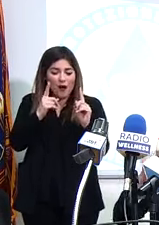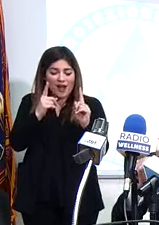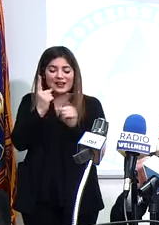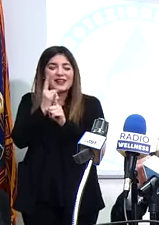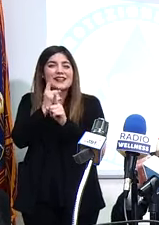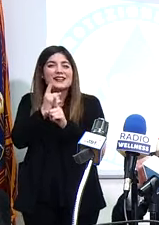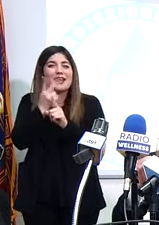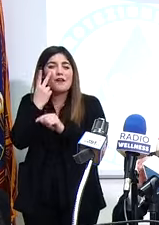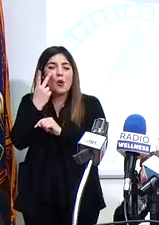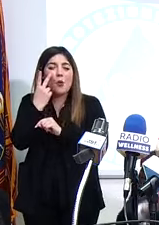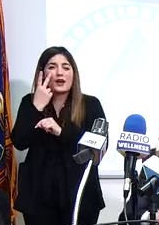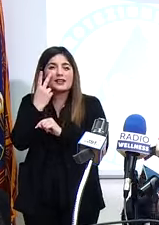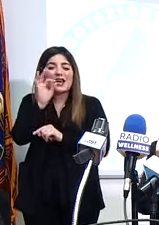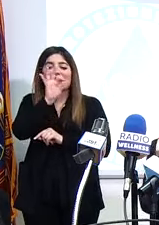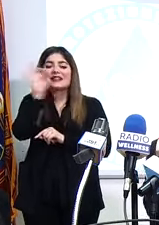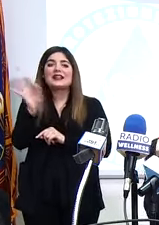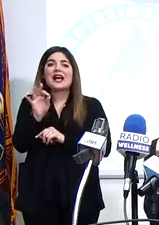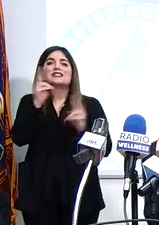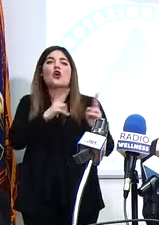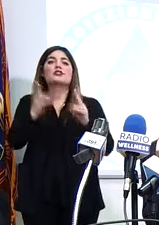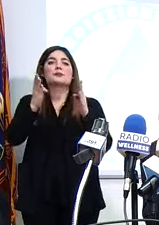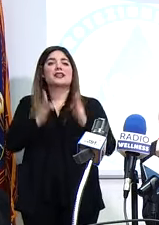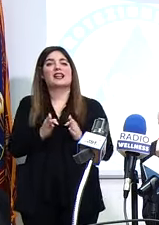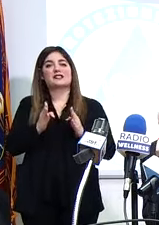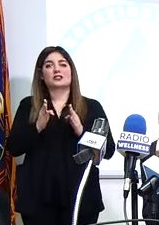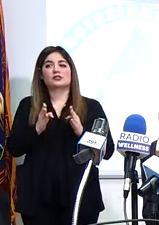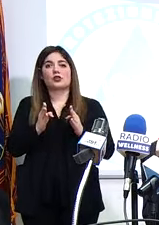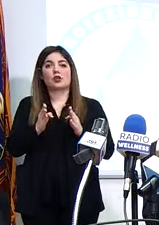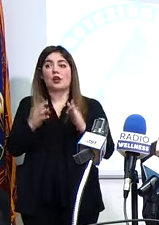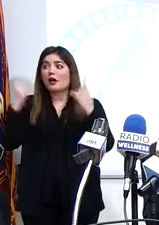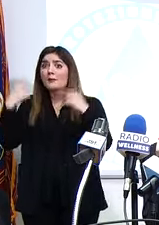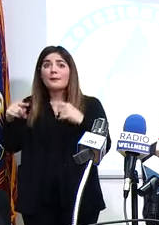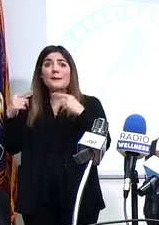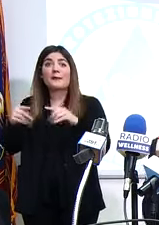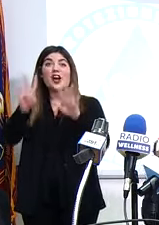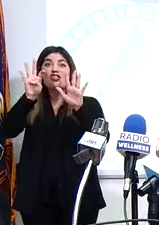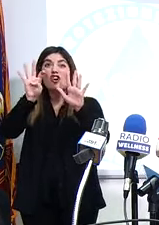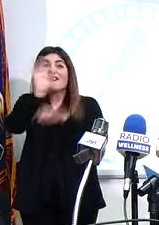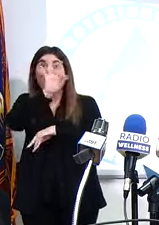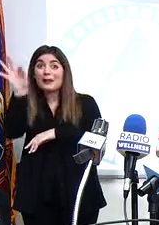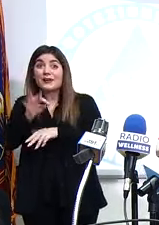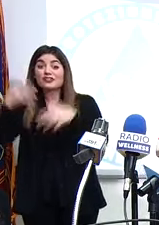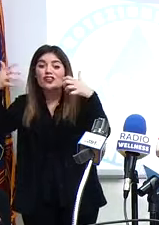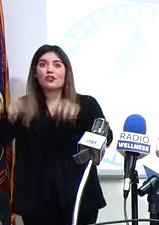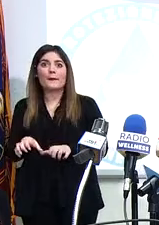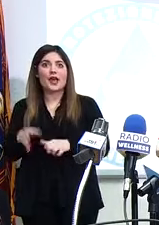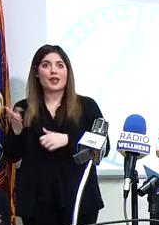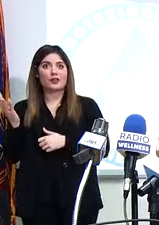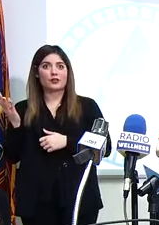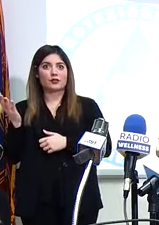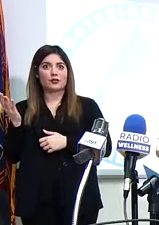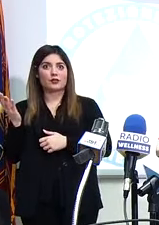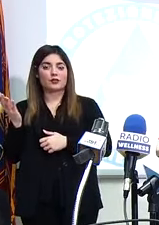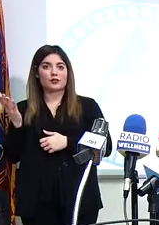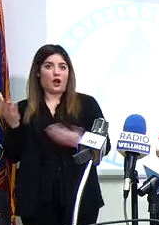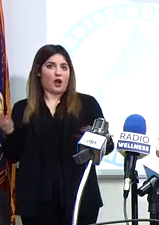tassi di ospedalizzazione ridotti del 90%. E allora cosa sta succedendo? Sta